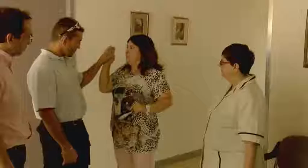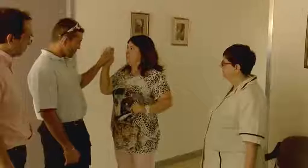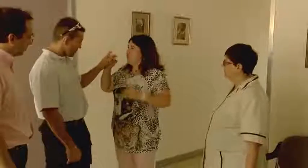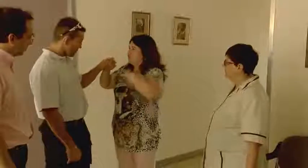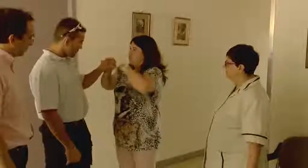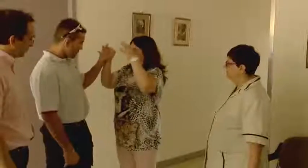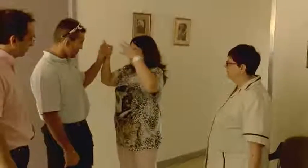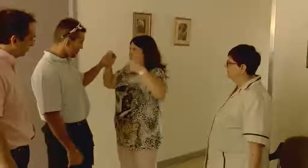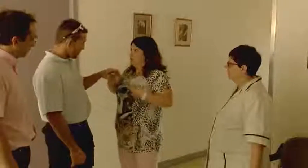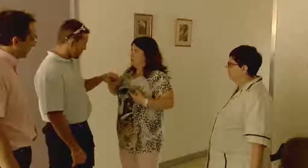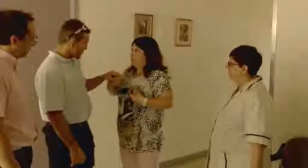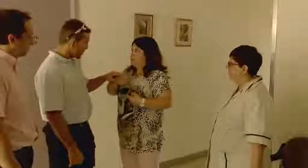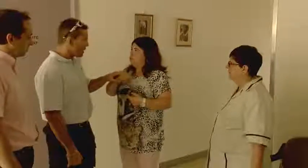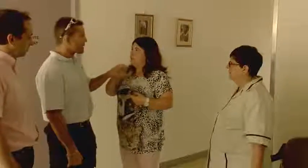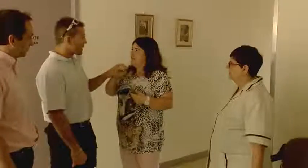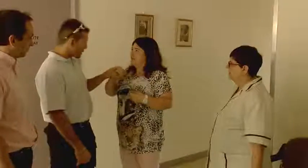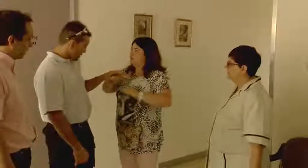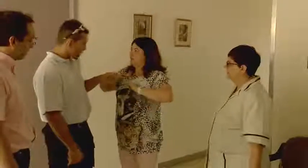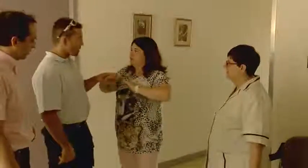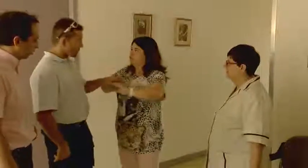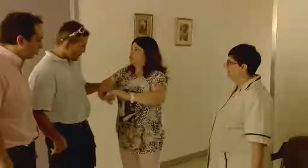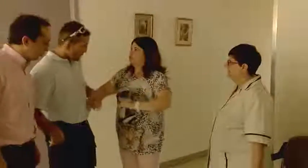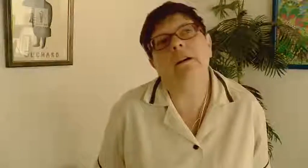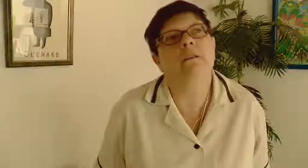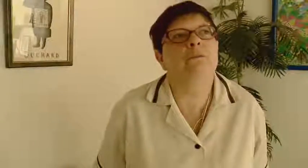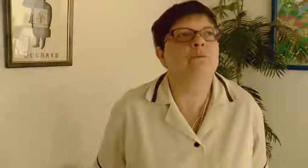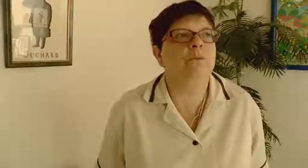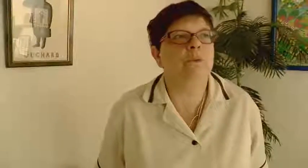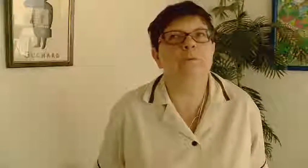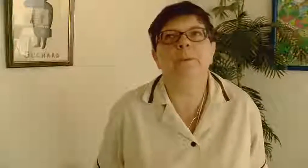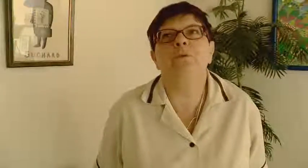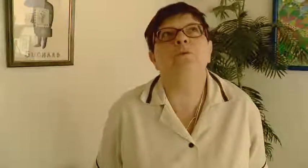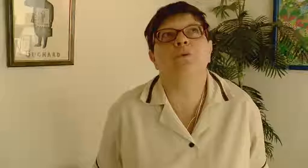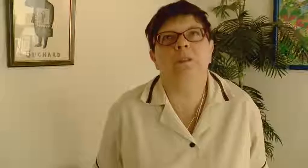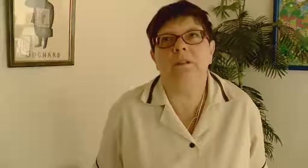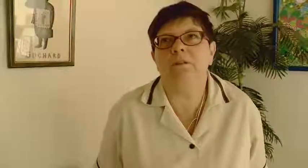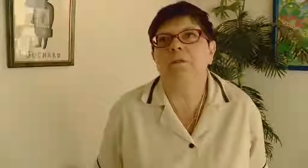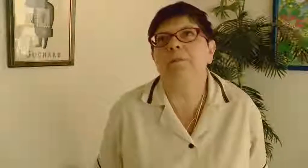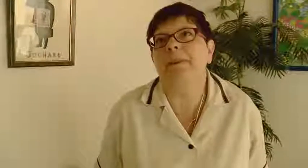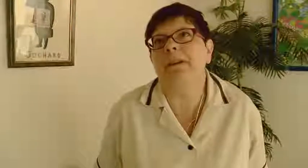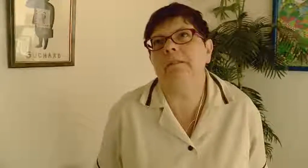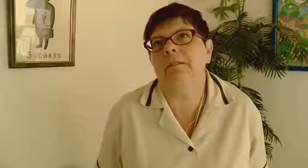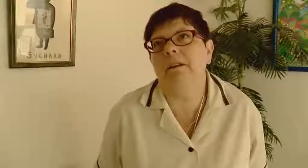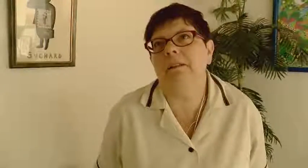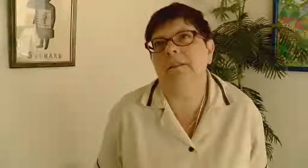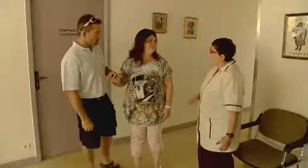évident, mais bon, on fait ce qu'on peut. Hein. On ne nous demande pas de sauter, on ne fait pas Tarzan dans